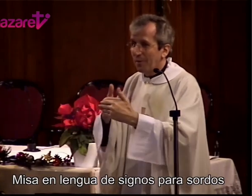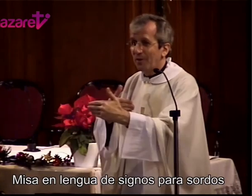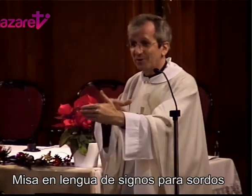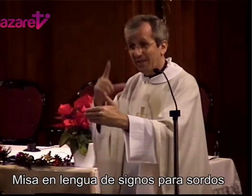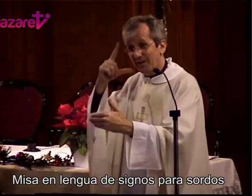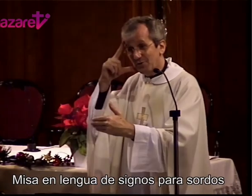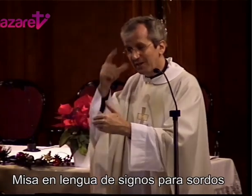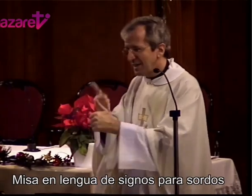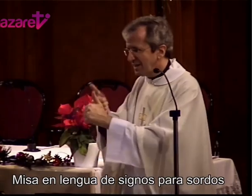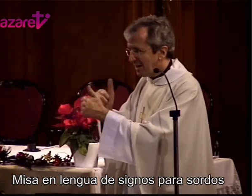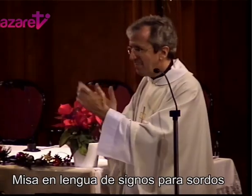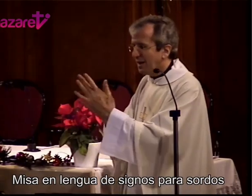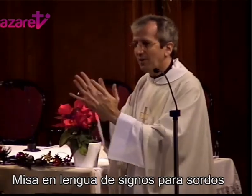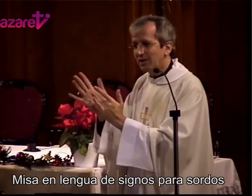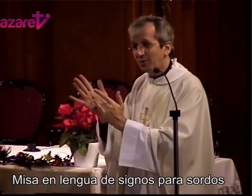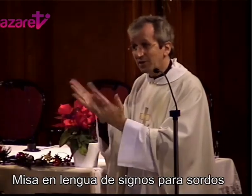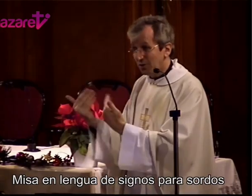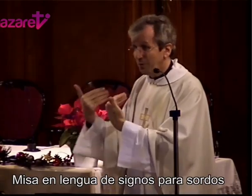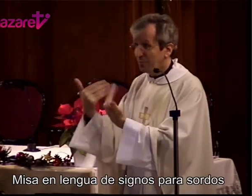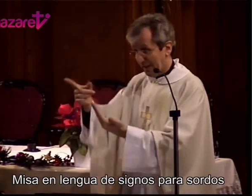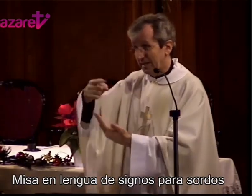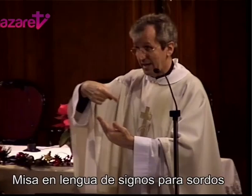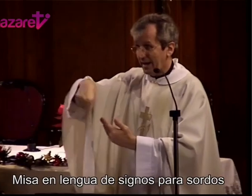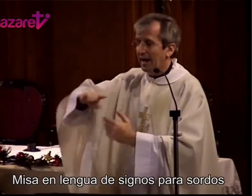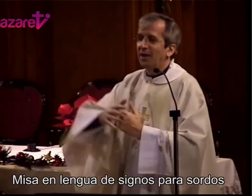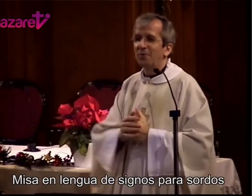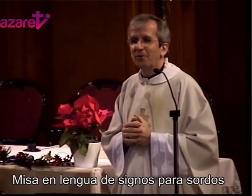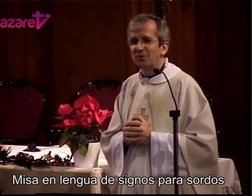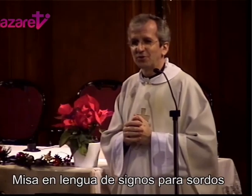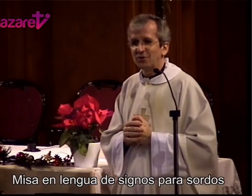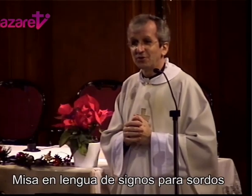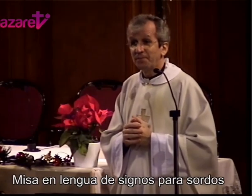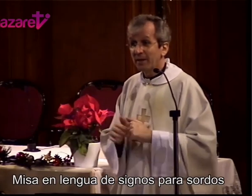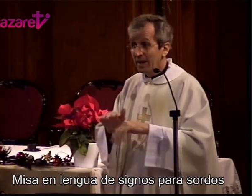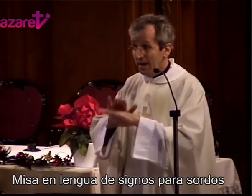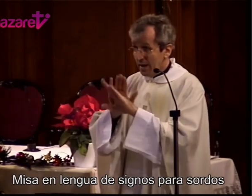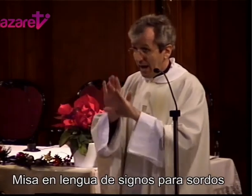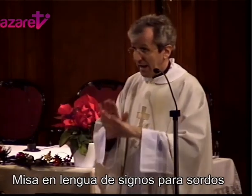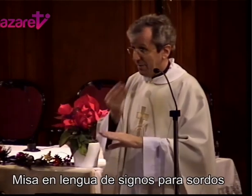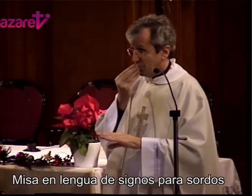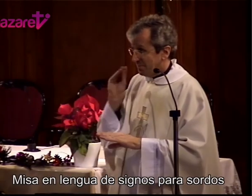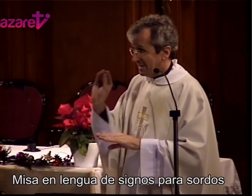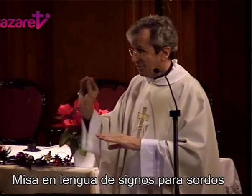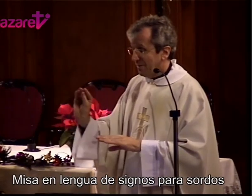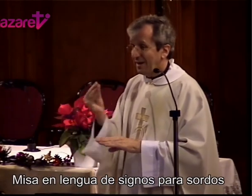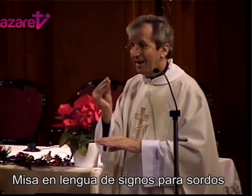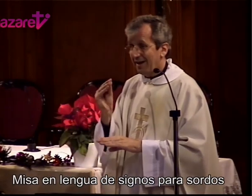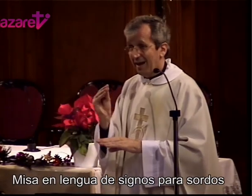podemos hacer estos días, imitando a Jesucristo, que se ha regalado por nosotros. Acabaremos pasando a venerar a